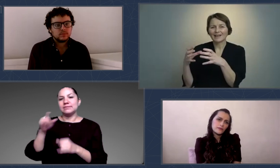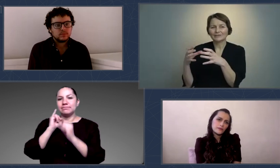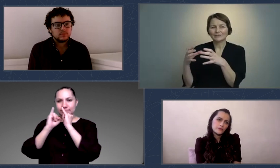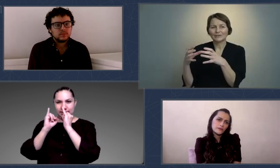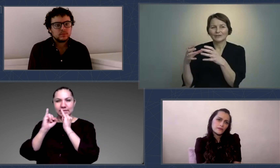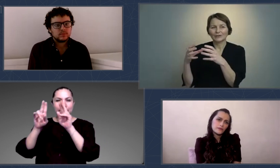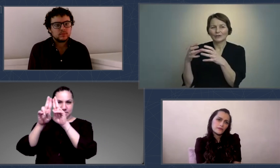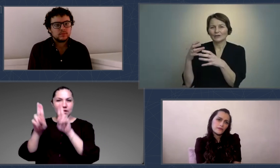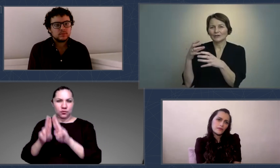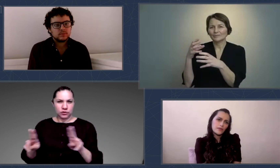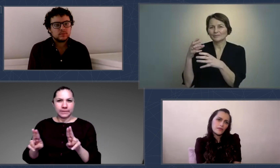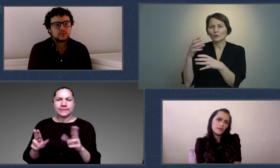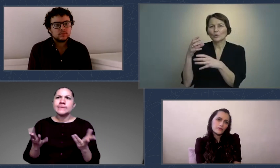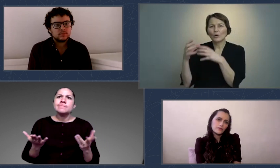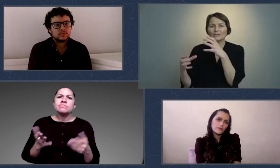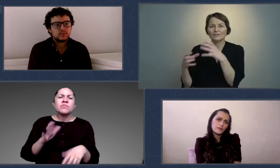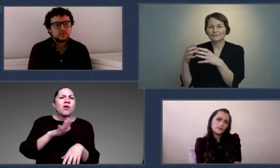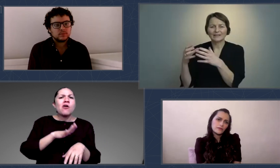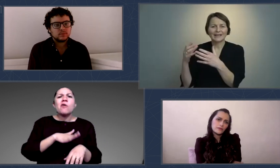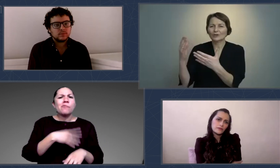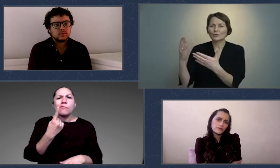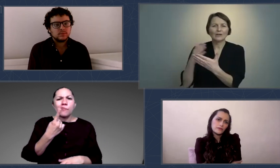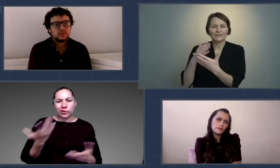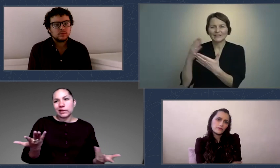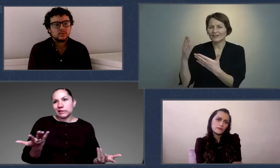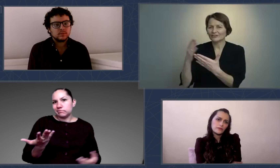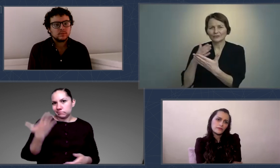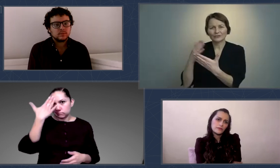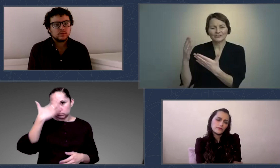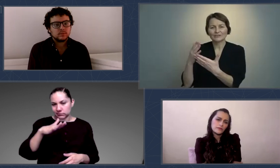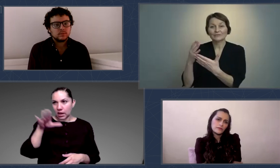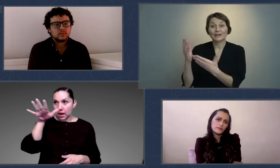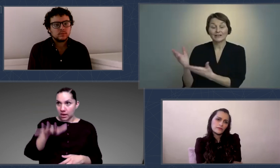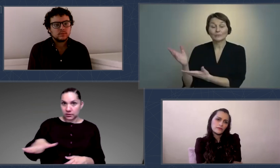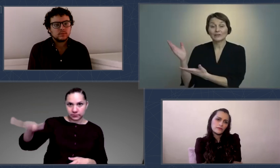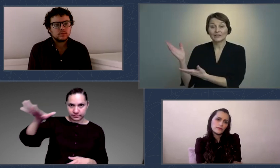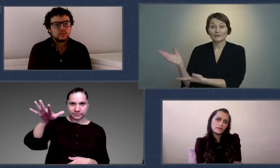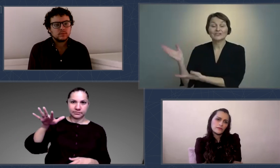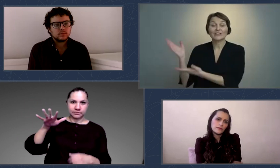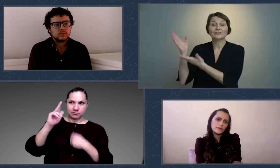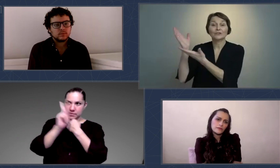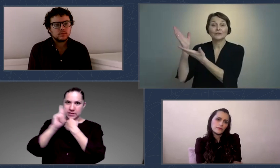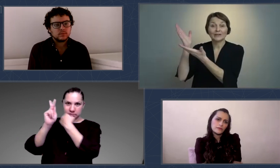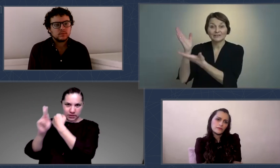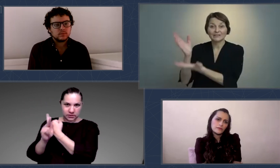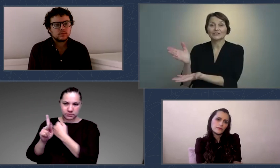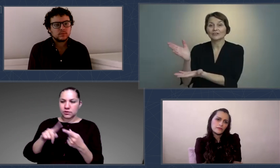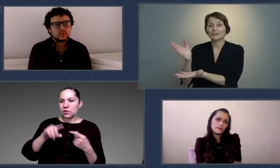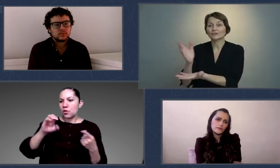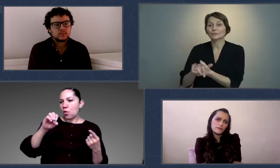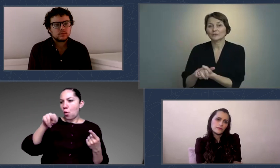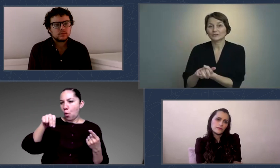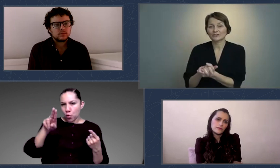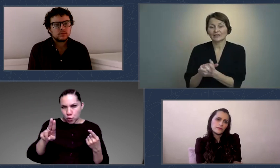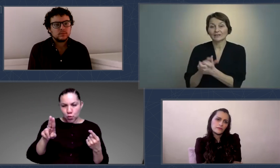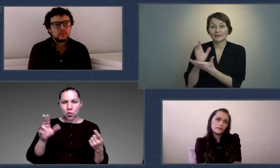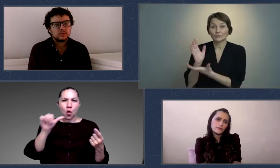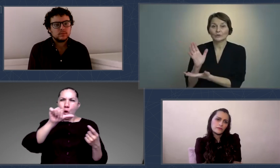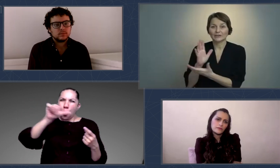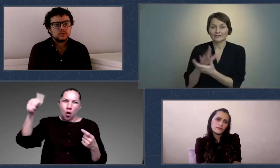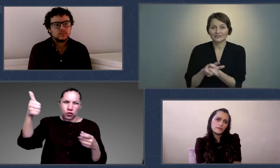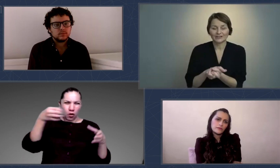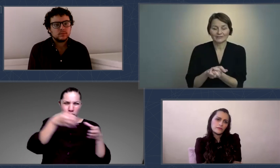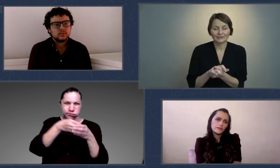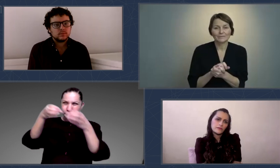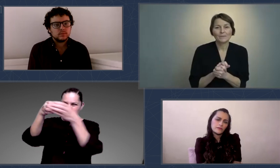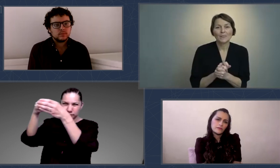se dieron cuenta que en el trabajo de las Naciones Unidas y en otros órganos relacionados